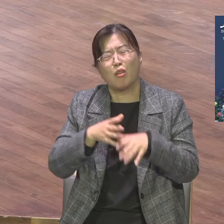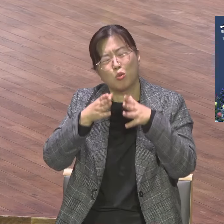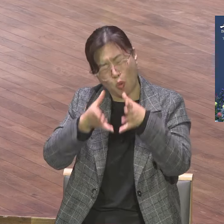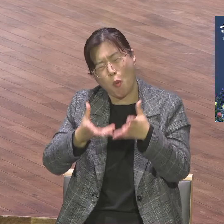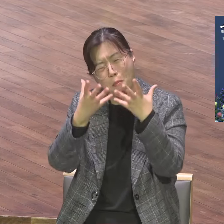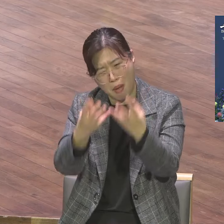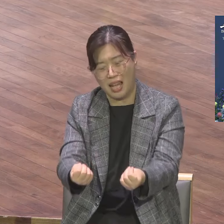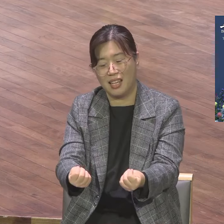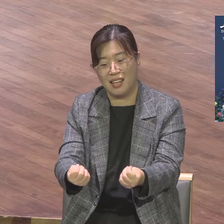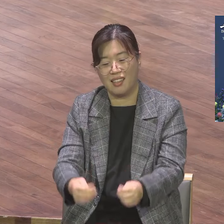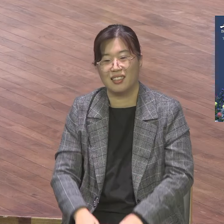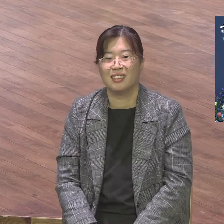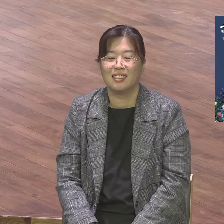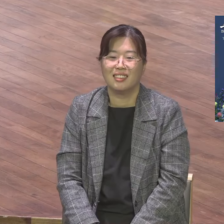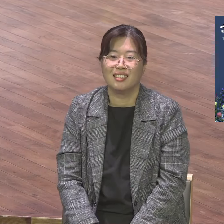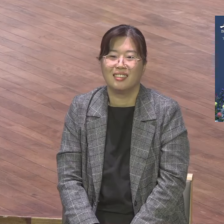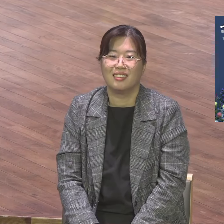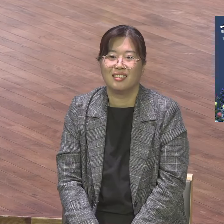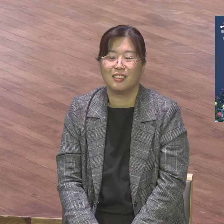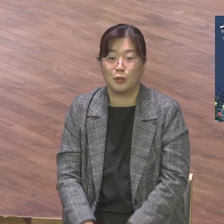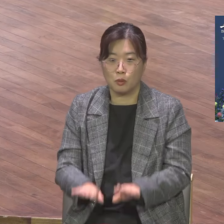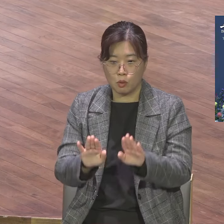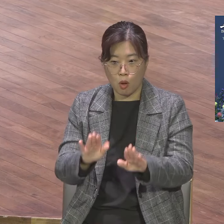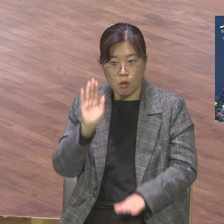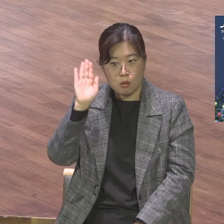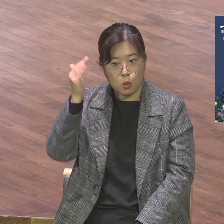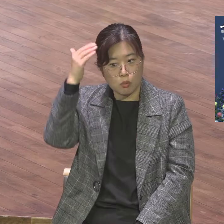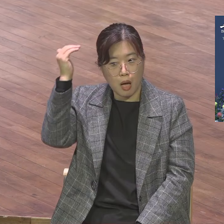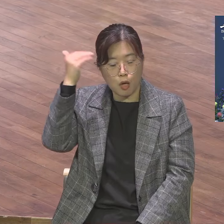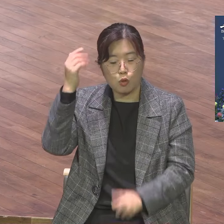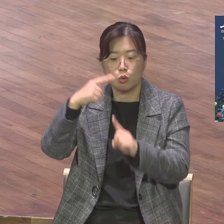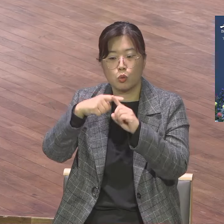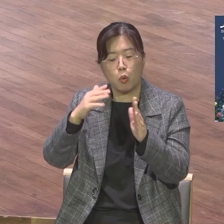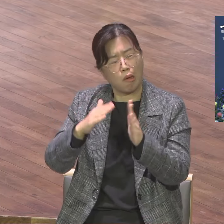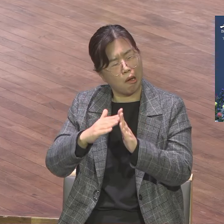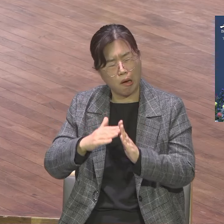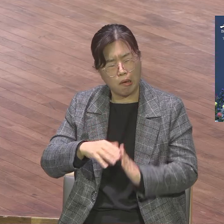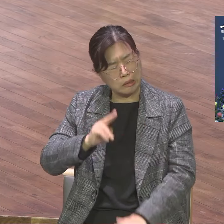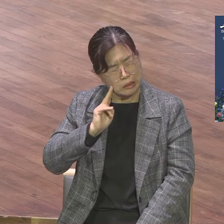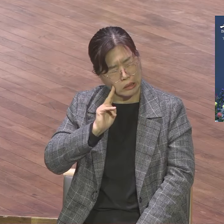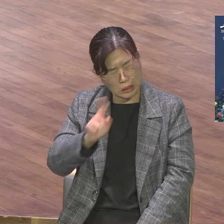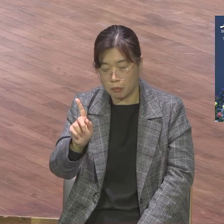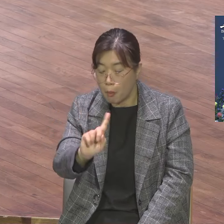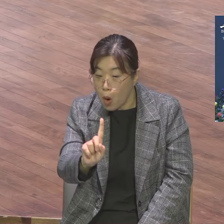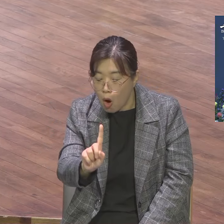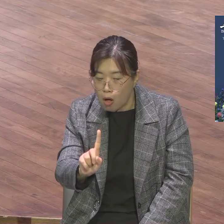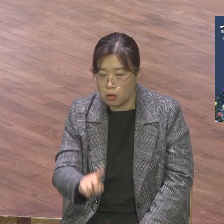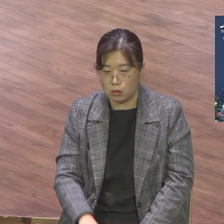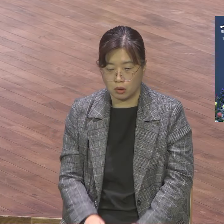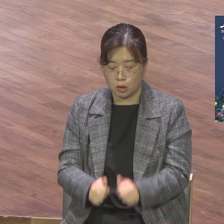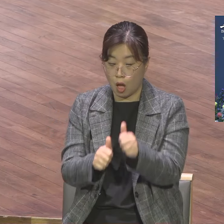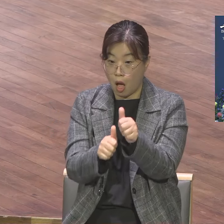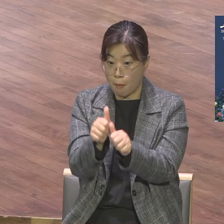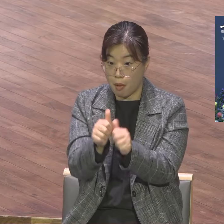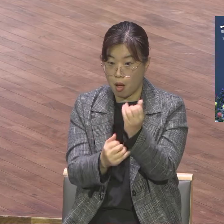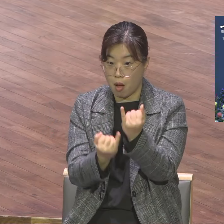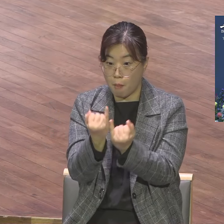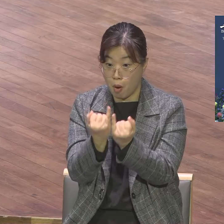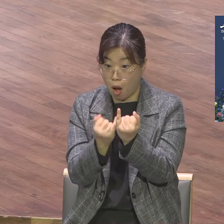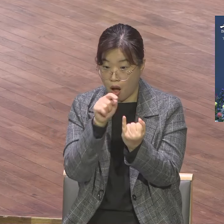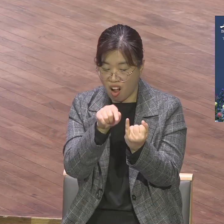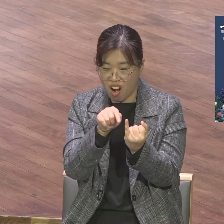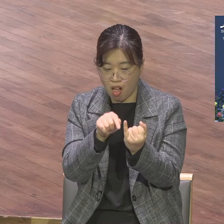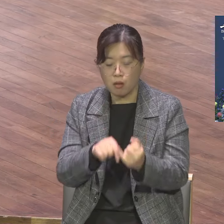지금 우리나라에서 영적으로 아주 심각한 일이 벌어지고 있습니다. 동성애 법제화 소송 이게